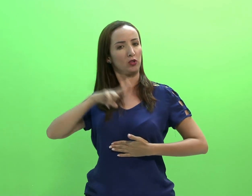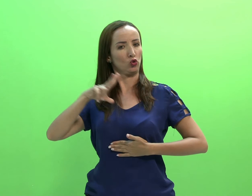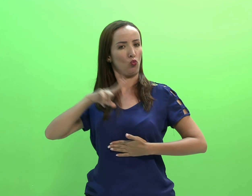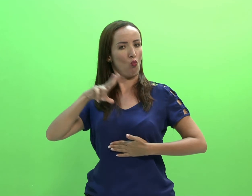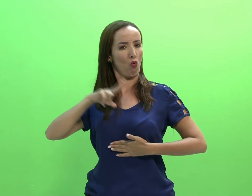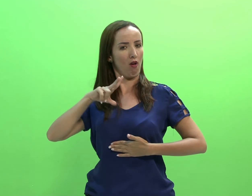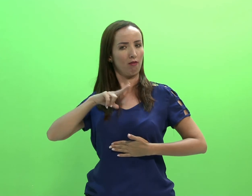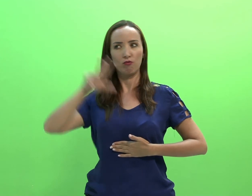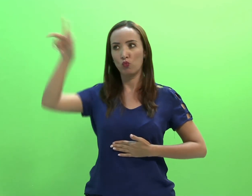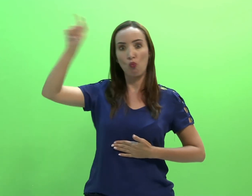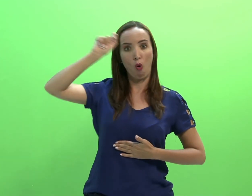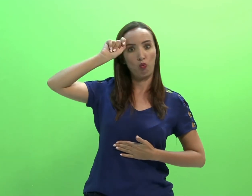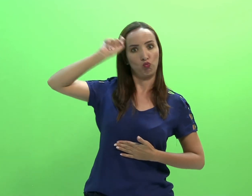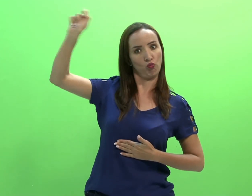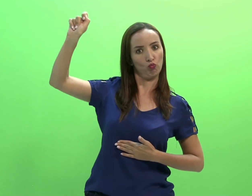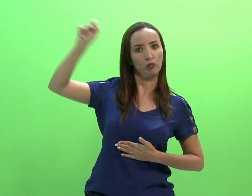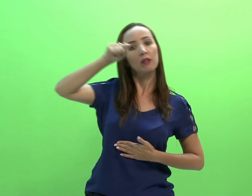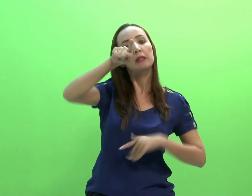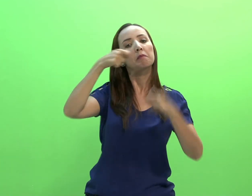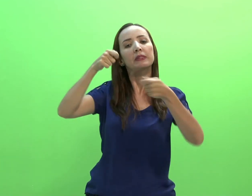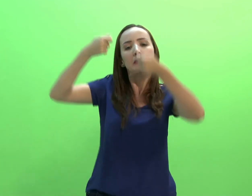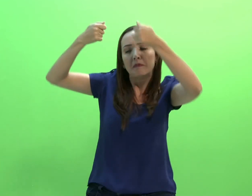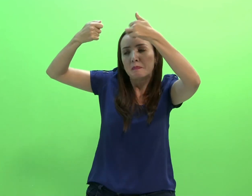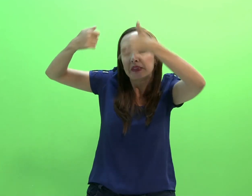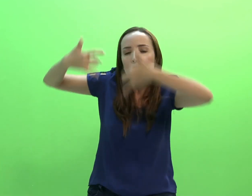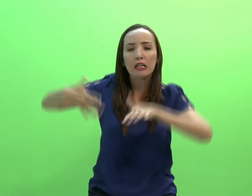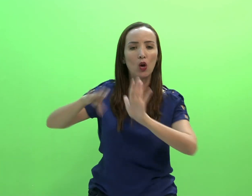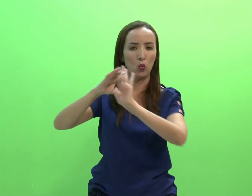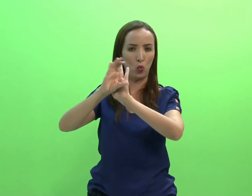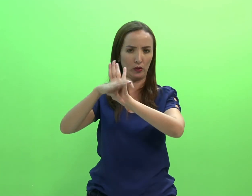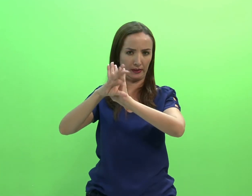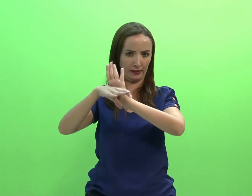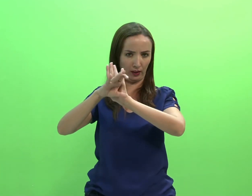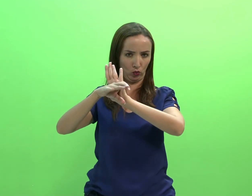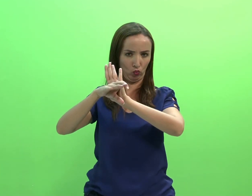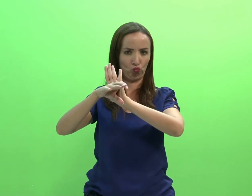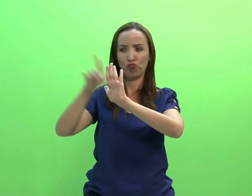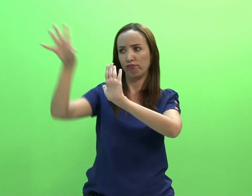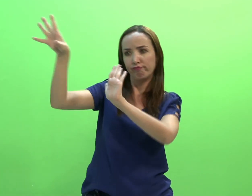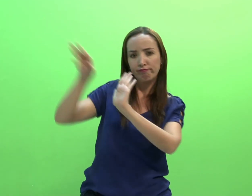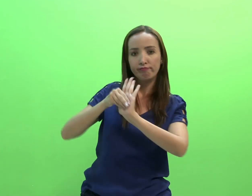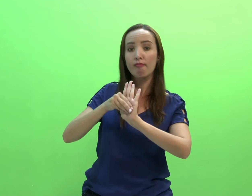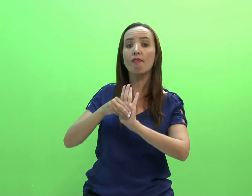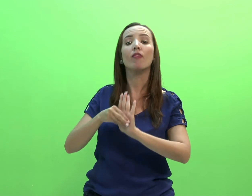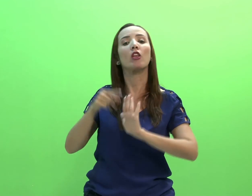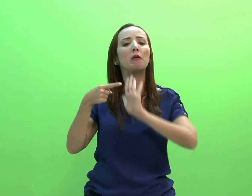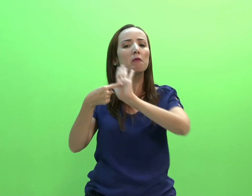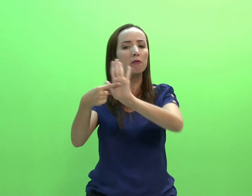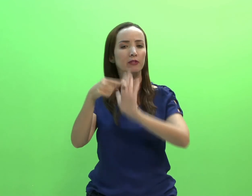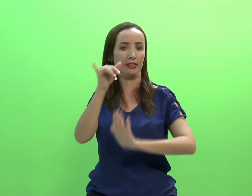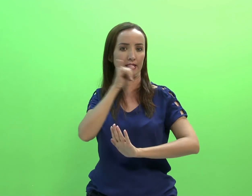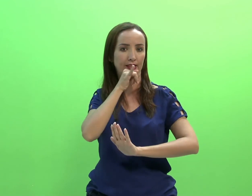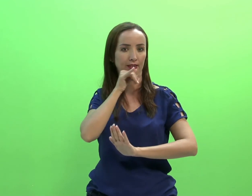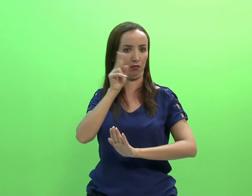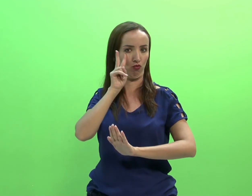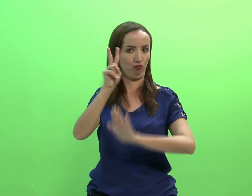Como seria a opinião minha, a minha opinião no trabalho. Porque eu posso pegar a opinião de um autor, um determinado